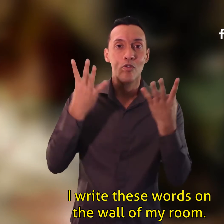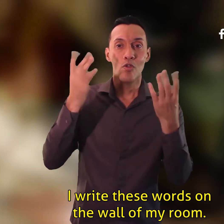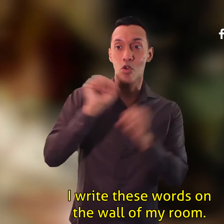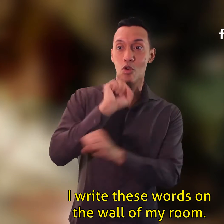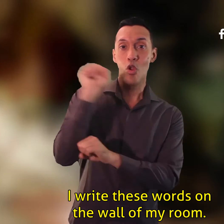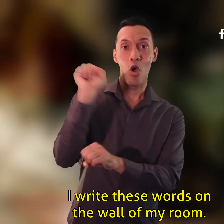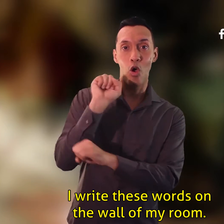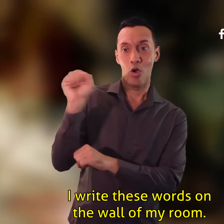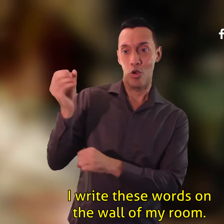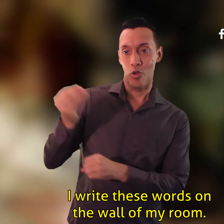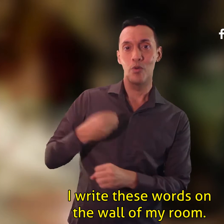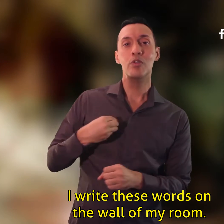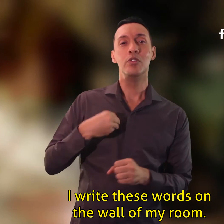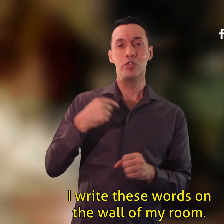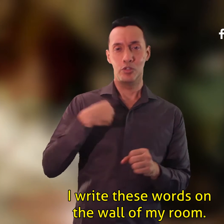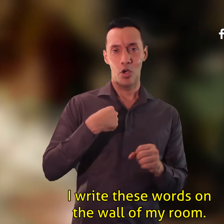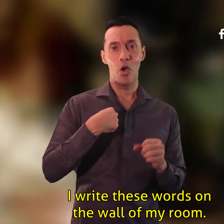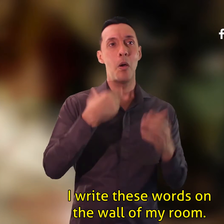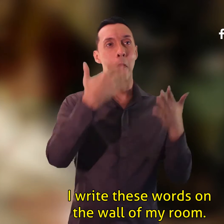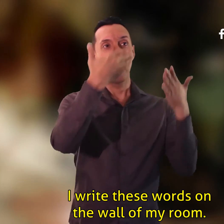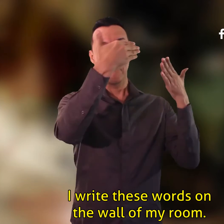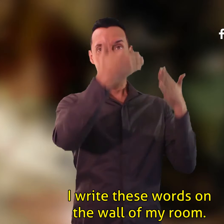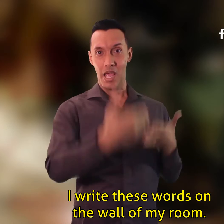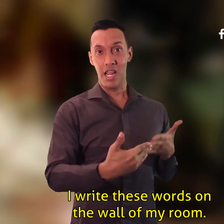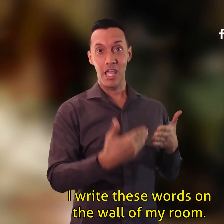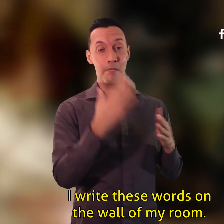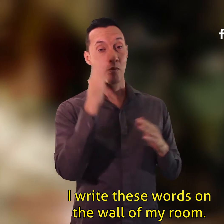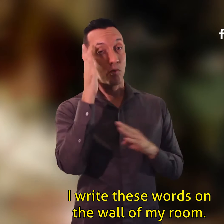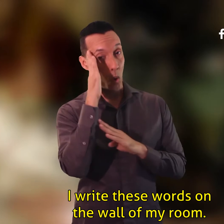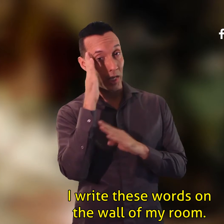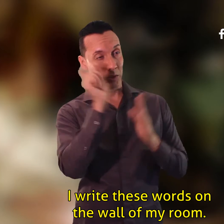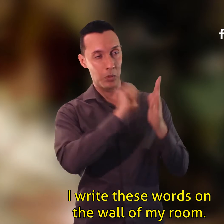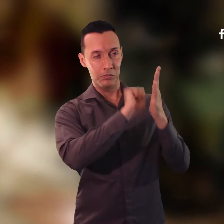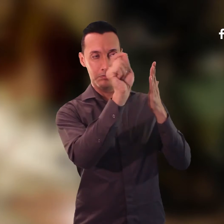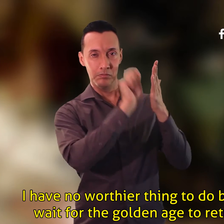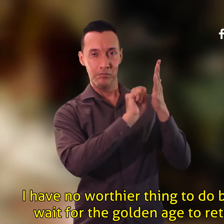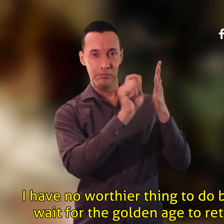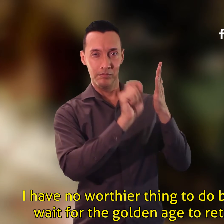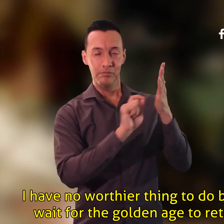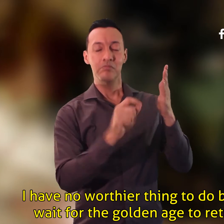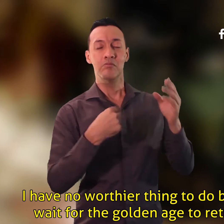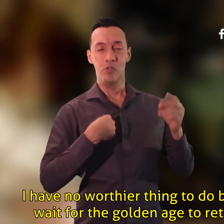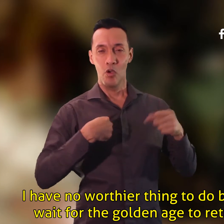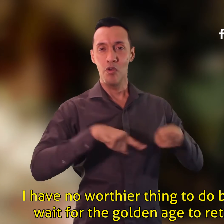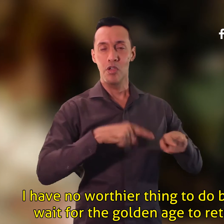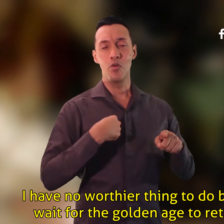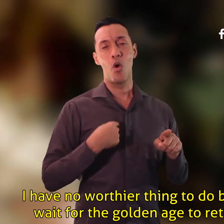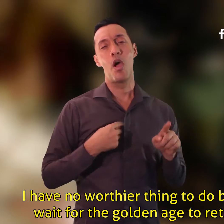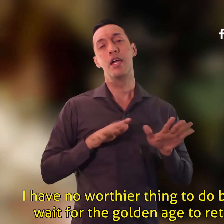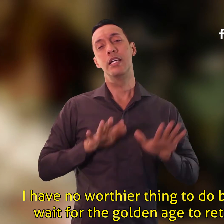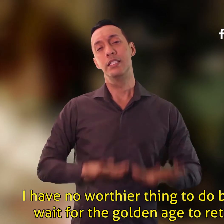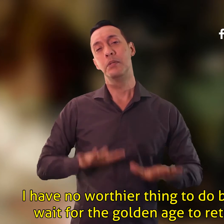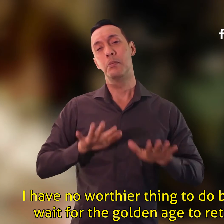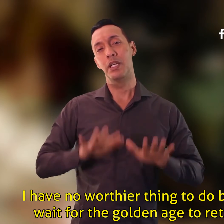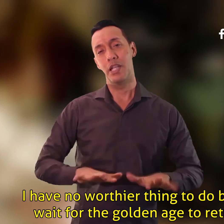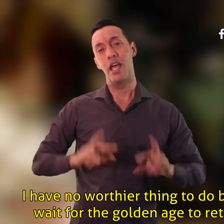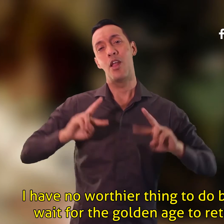escribo estas palabras en la pared del cuarto no tengo otra cosa más digna que hacer sino esperar a que